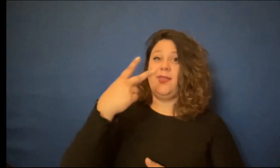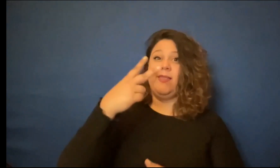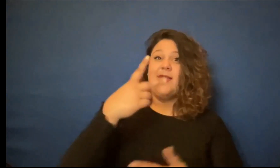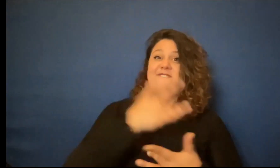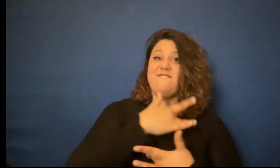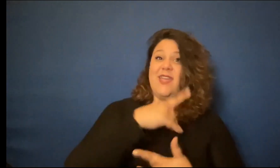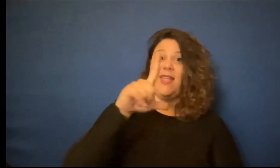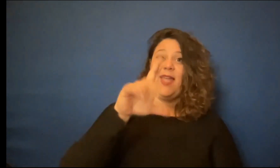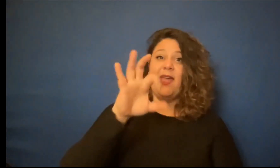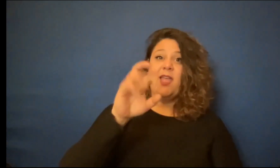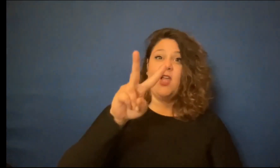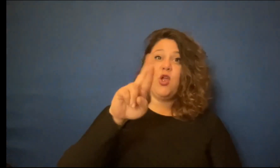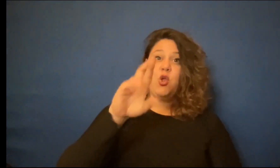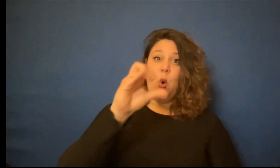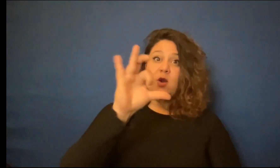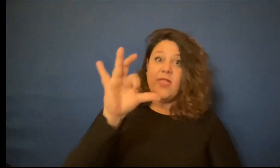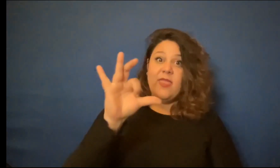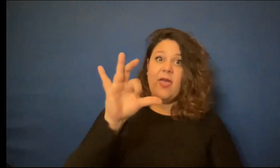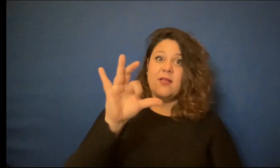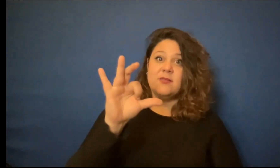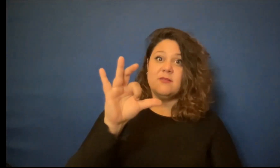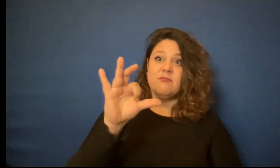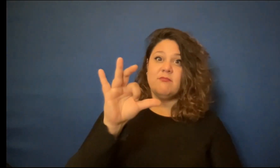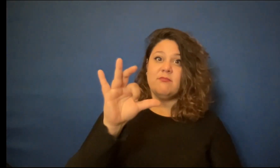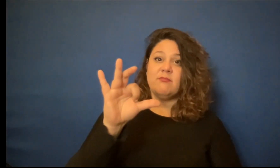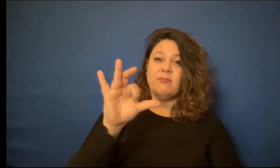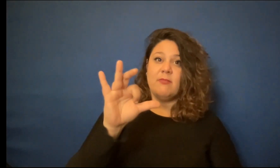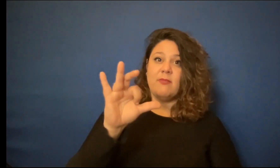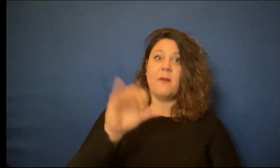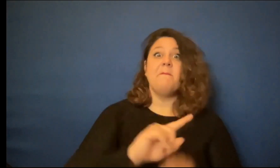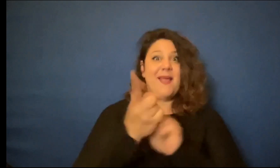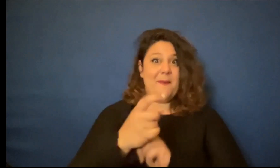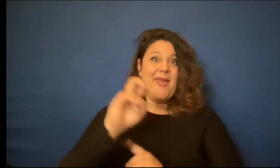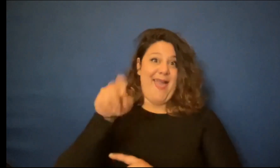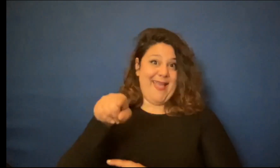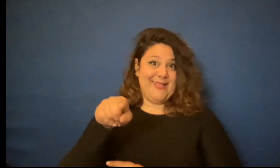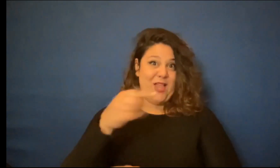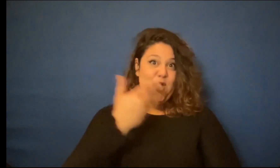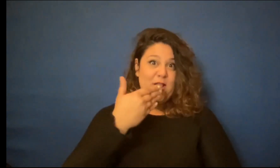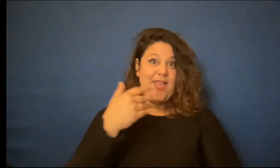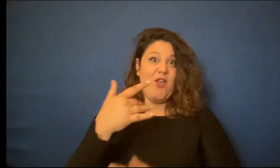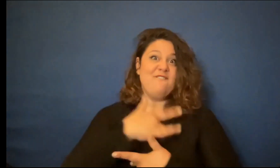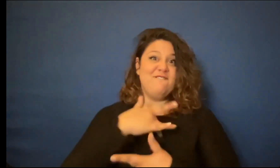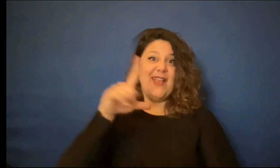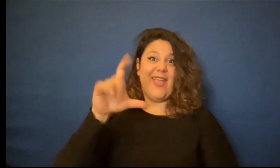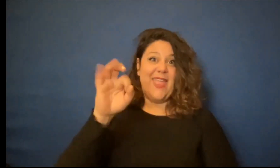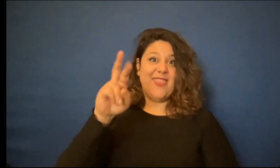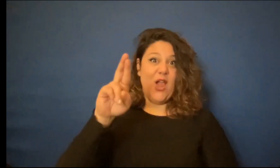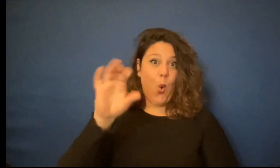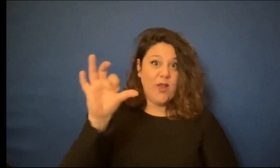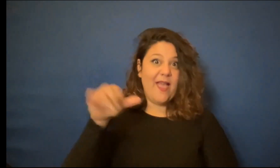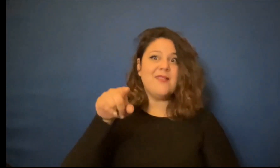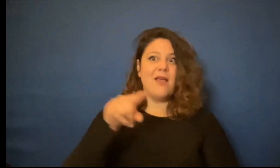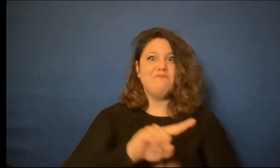cambió todo. Ahí te cambió todo. Ahí te sentiste bien. Ahí no